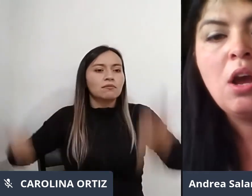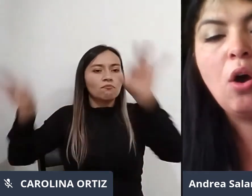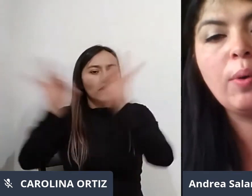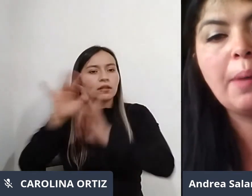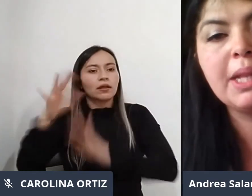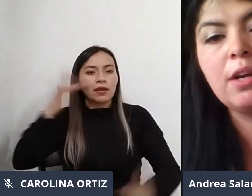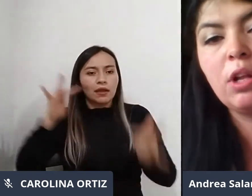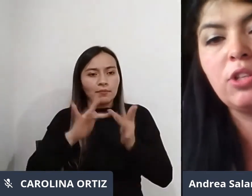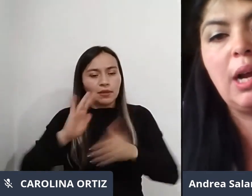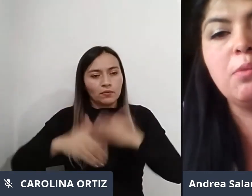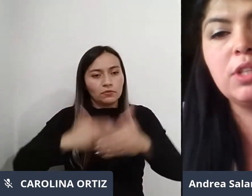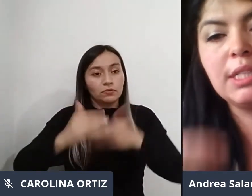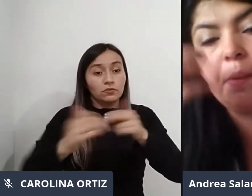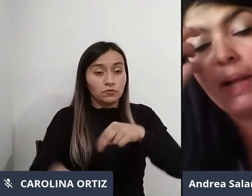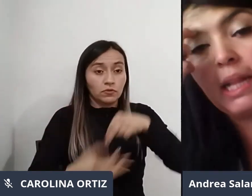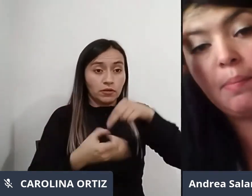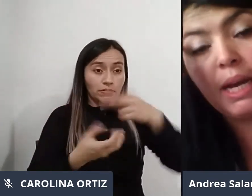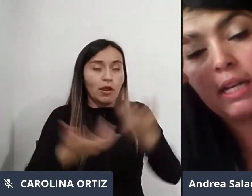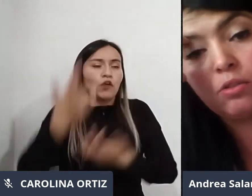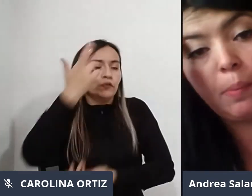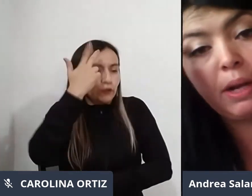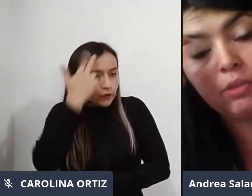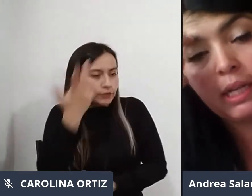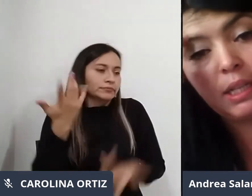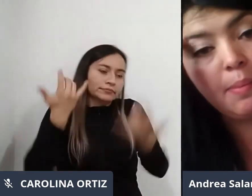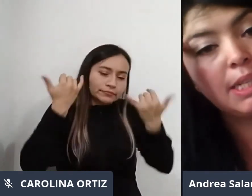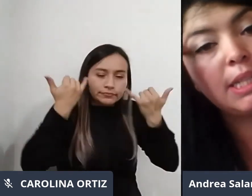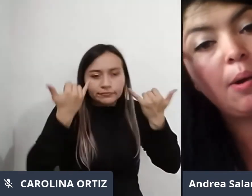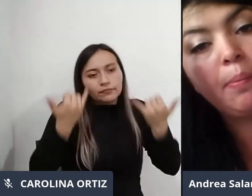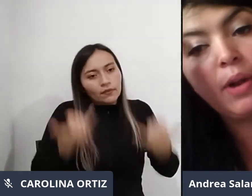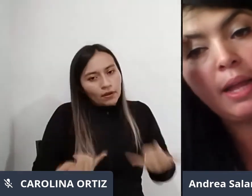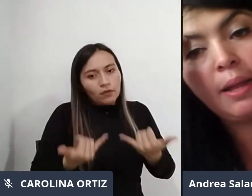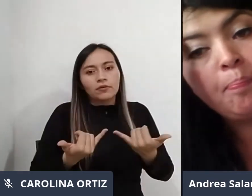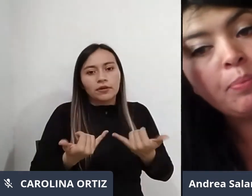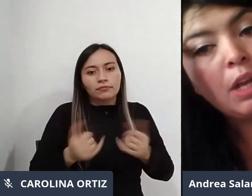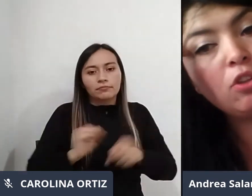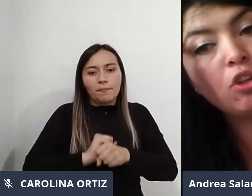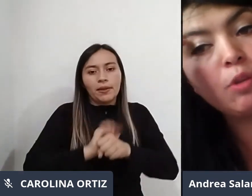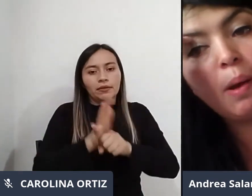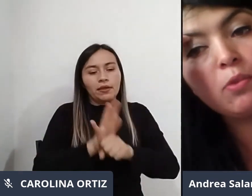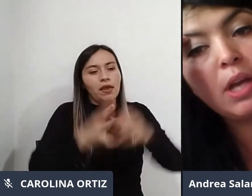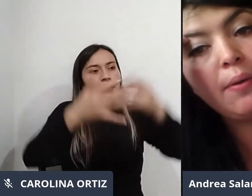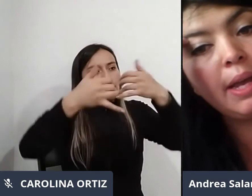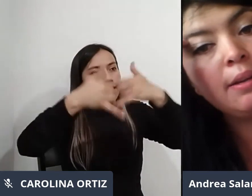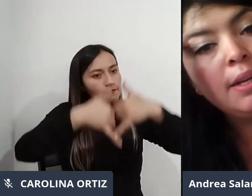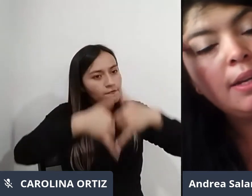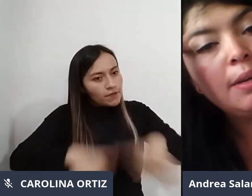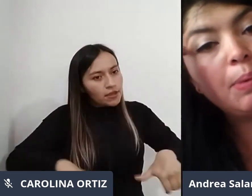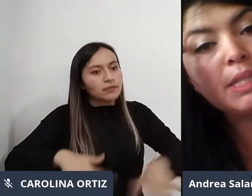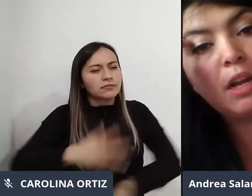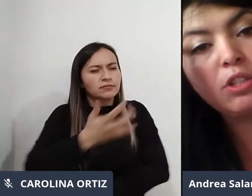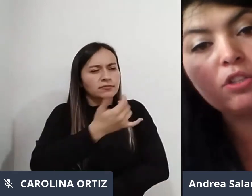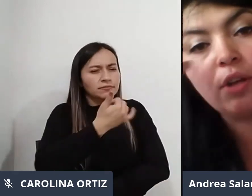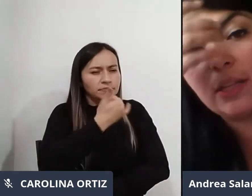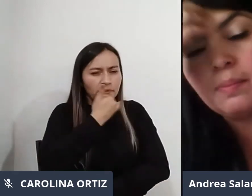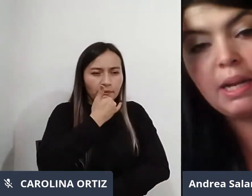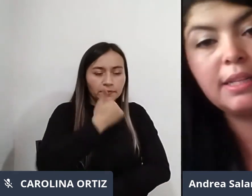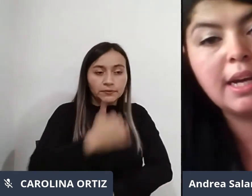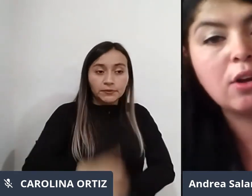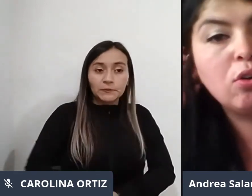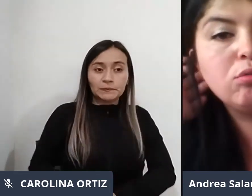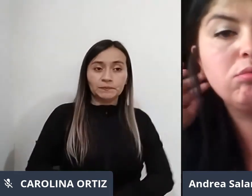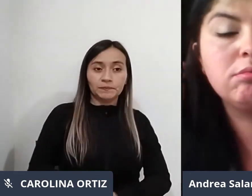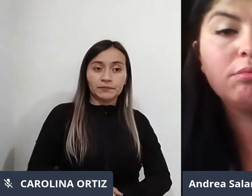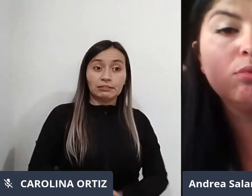educativos. Obviamente, cuando salgamos de esta pandemia, que es una pregunta que también estaba por ahí, nosotros vamos a ver pues que los estudiantes